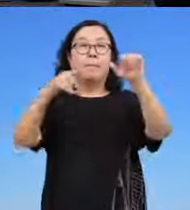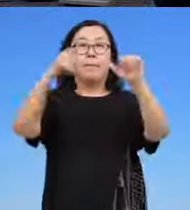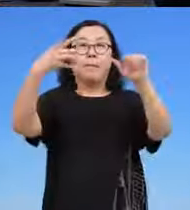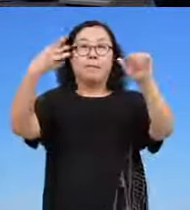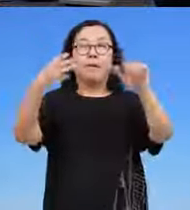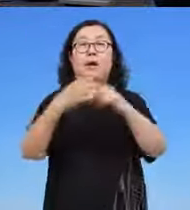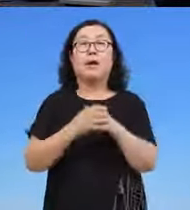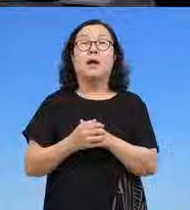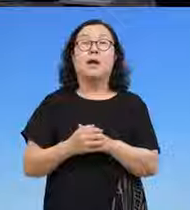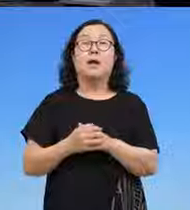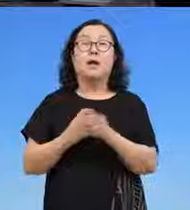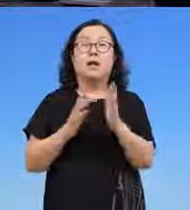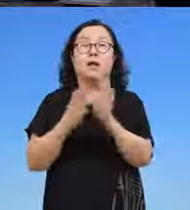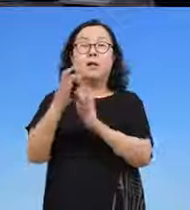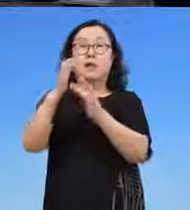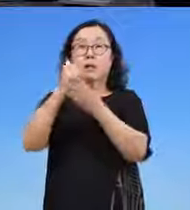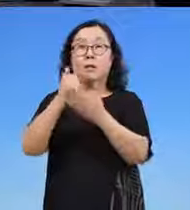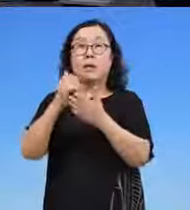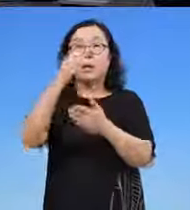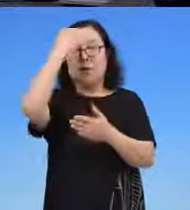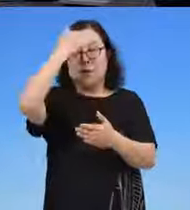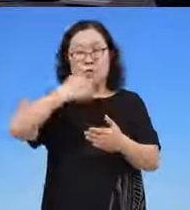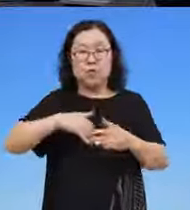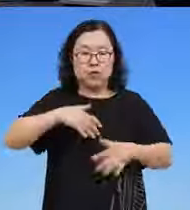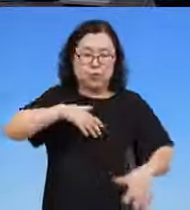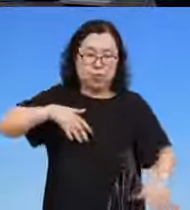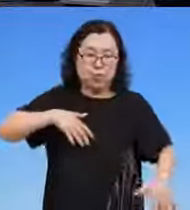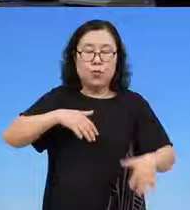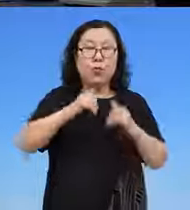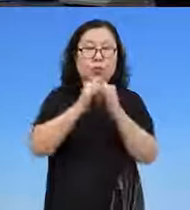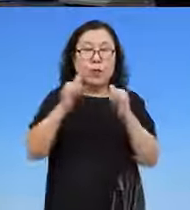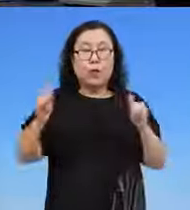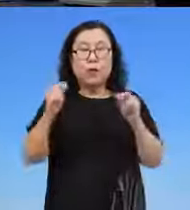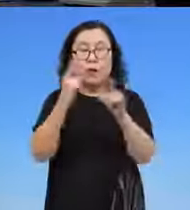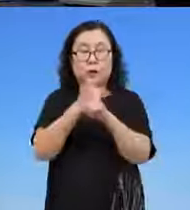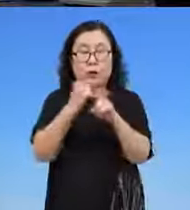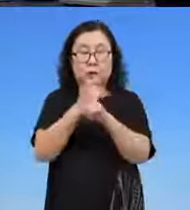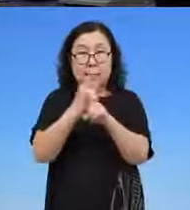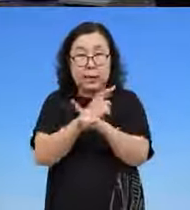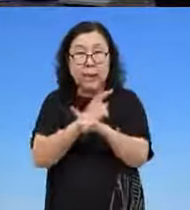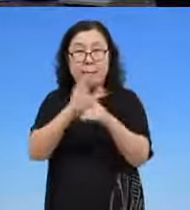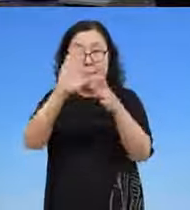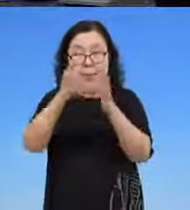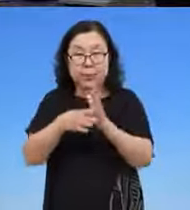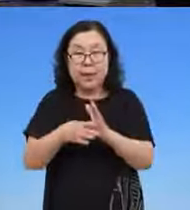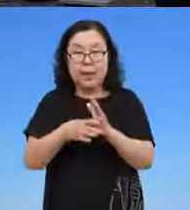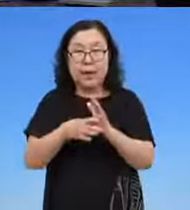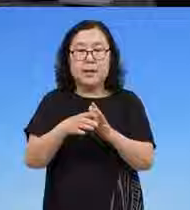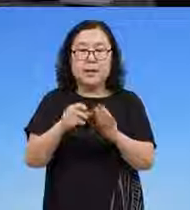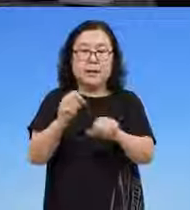5절에 예수님께서 그 중풍병자를 고치는 과정에서 굉장히 독특한 말씀을 하세요.